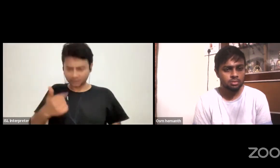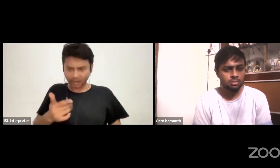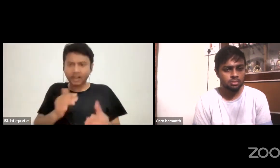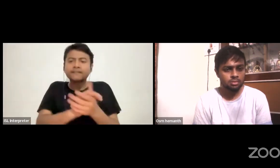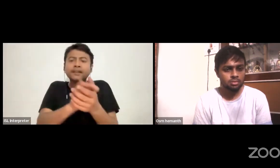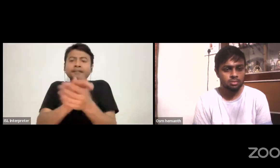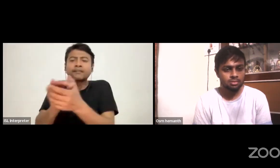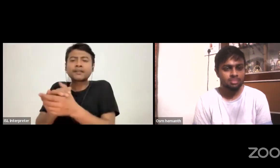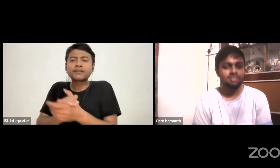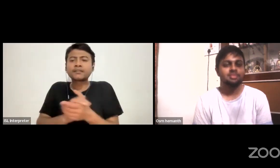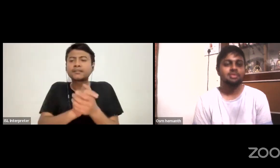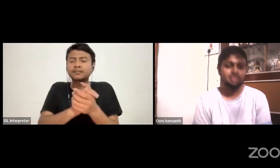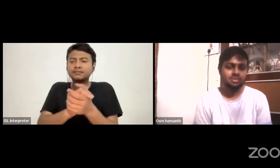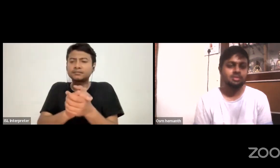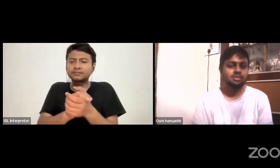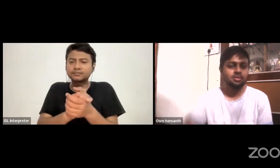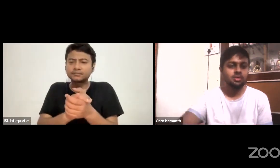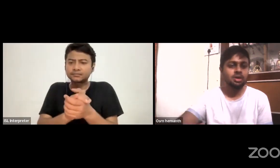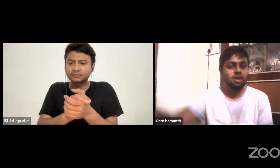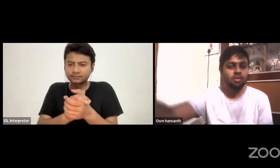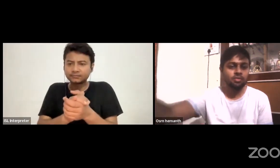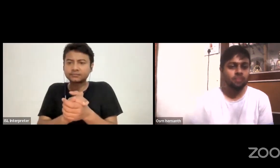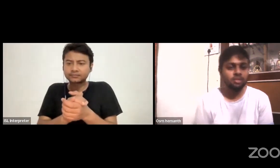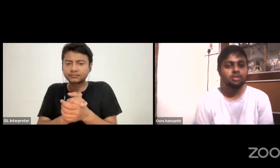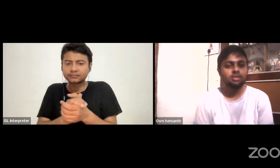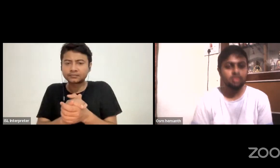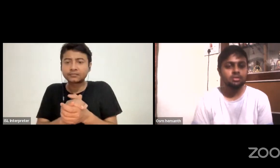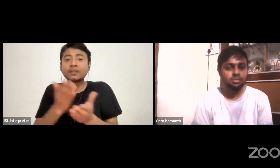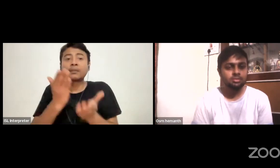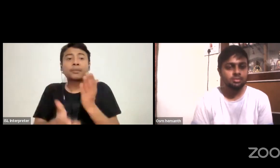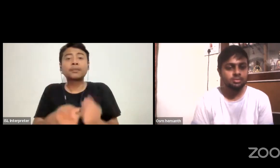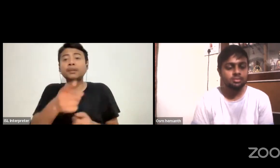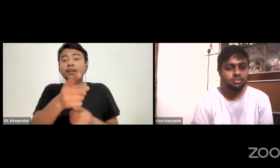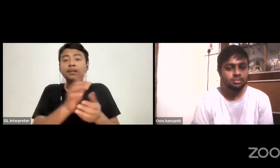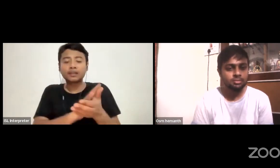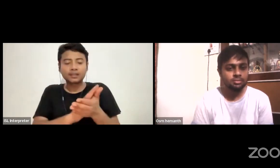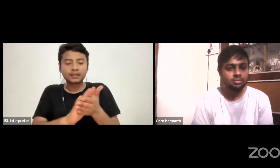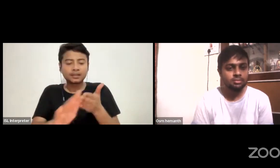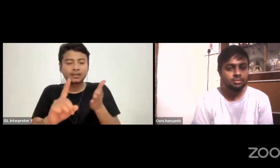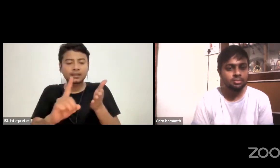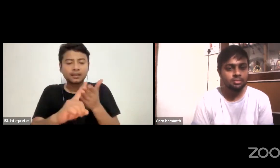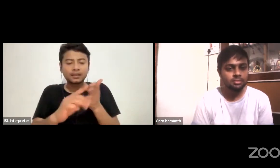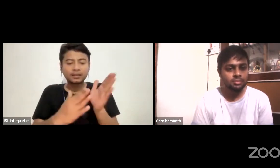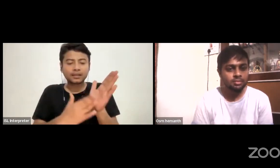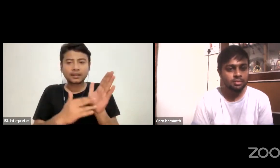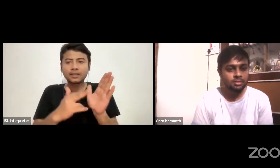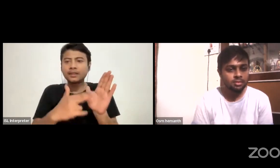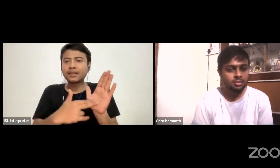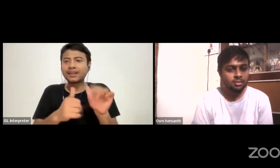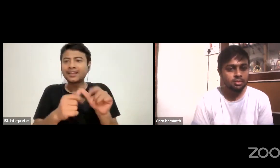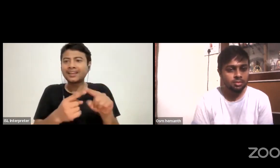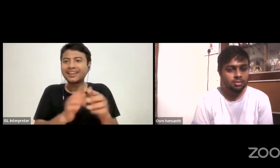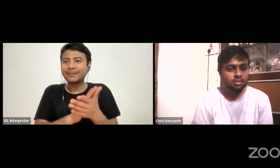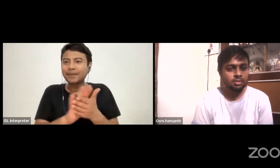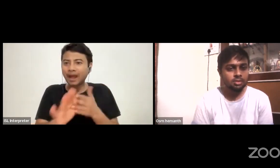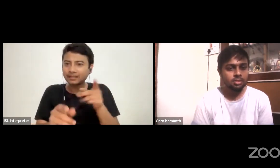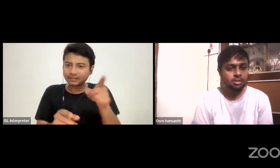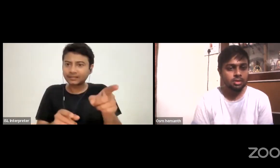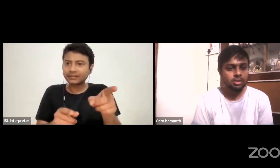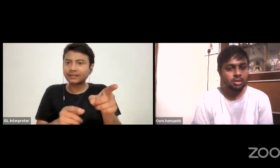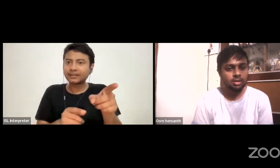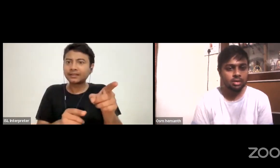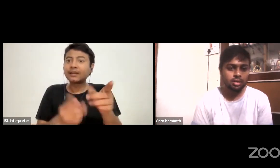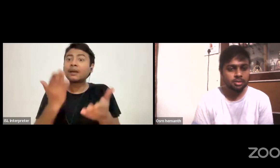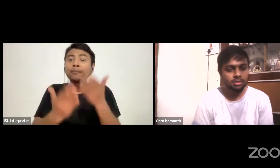हैं, चाहे हेमनाथ प्रभु ने उनसे भी मित्रता ना की हो, लेकिन भगवान कृष्ण कह रहे हैं, मैं तो हेमनाथ को अपना मित्र ही मानता हूं।